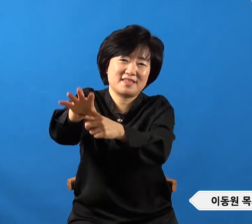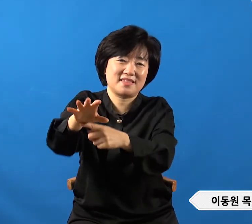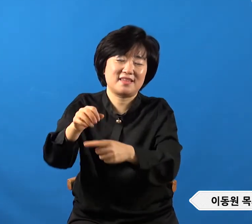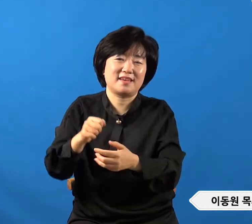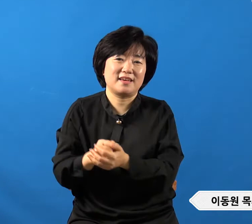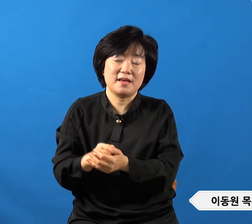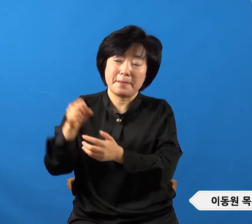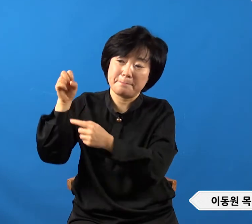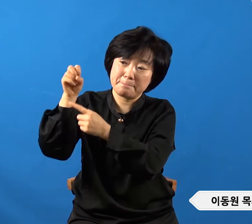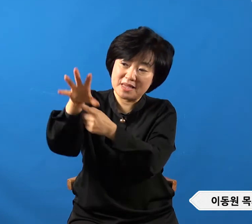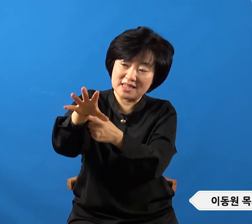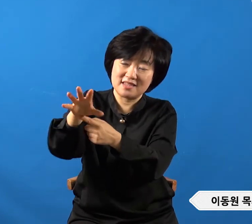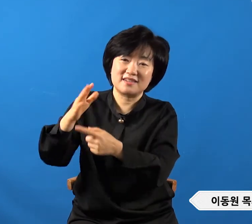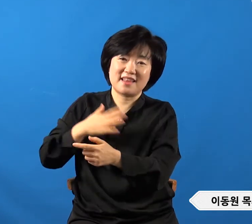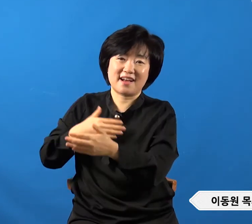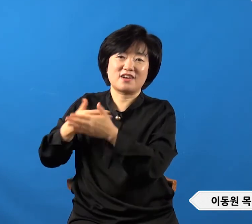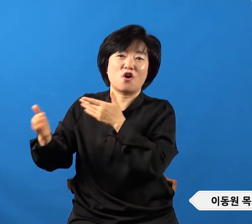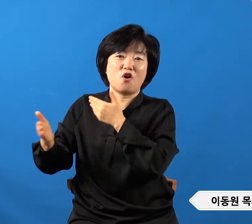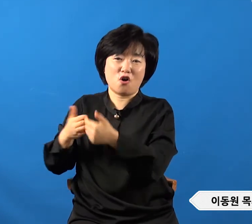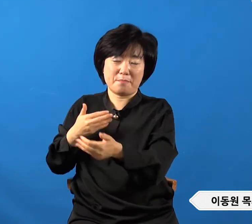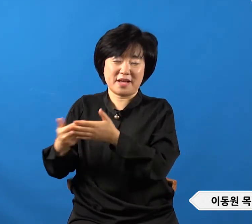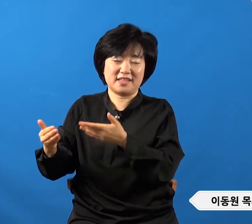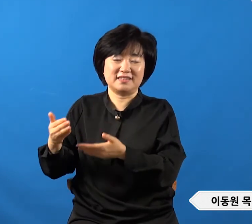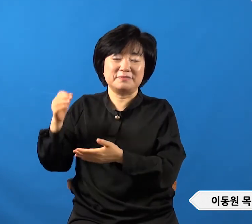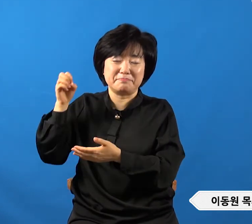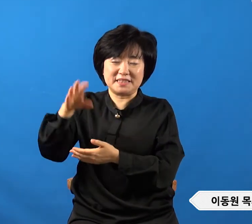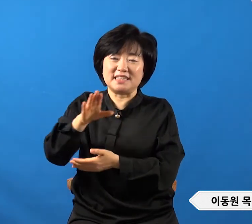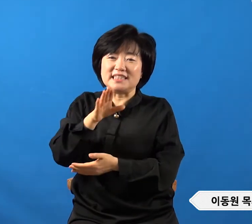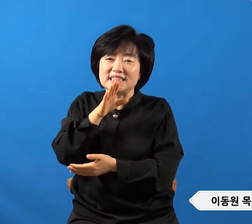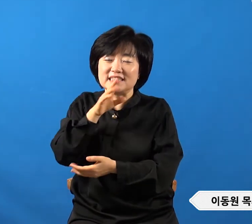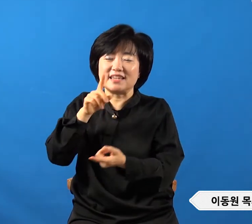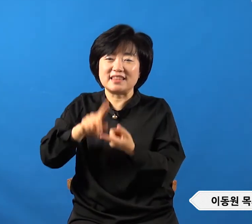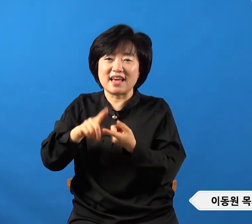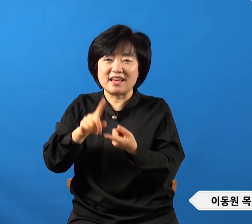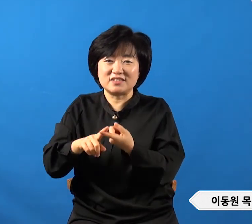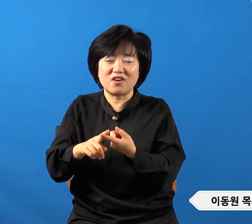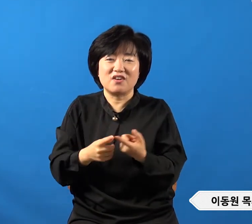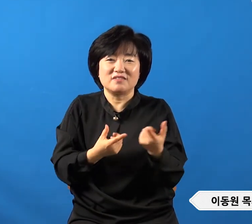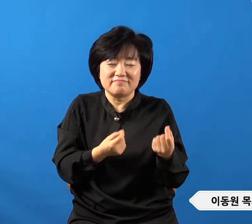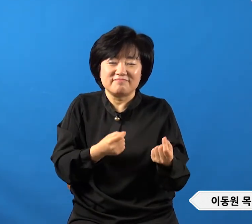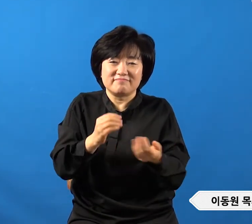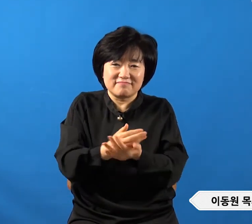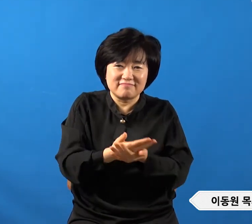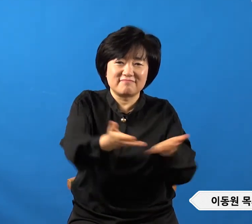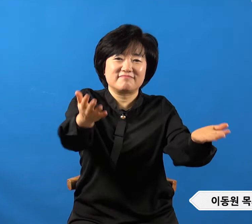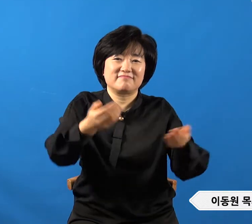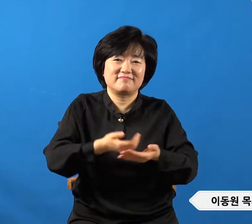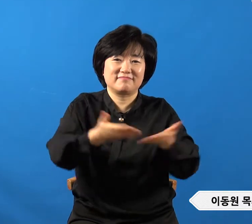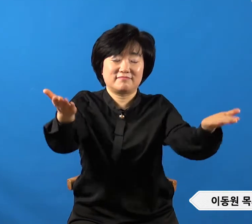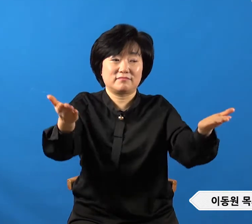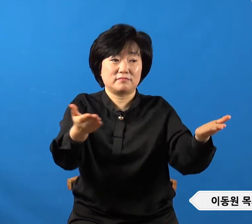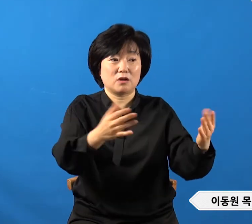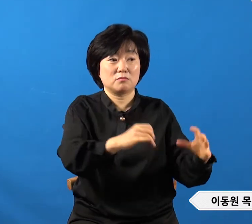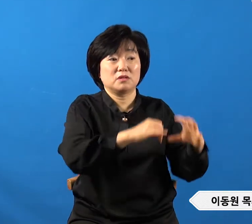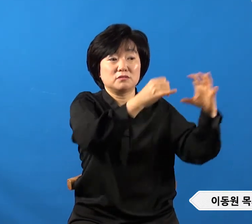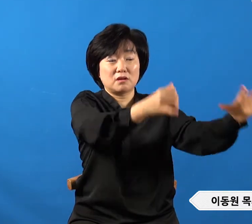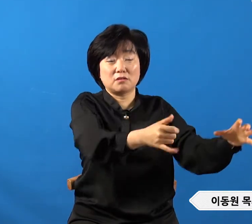경험한 빛의 진실을 나눌 필요가 있습니다. 그러면 세상은 조금씩 달라지는 거예요.